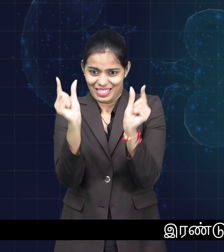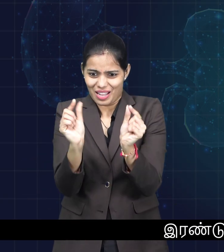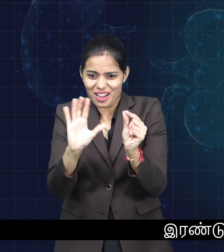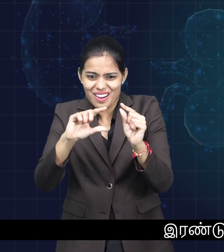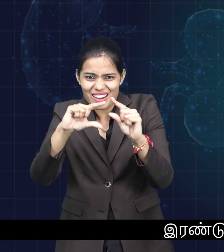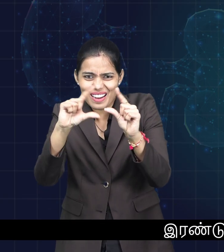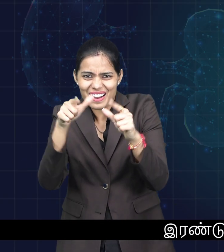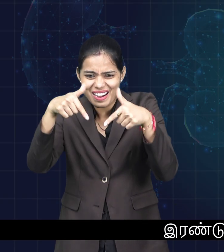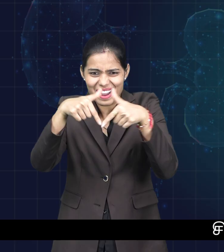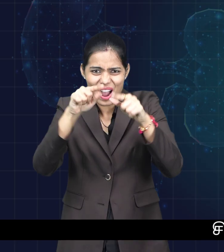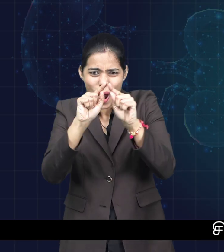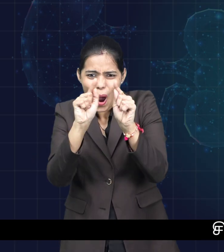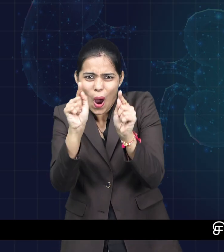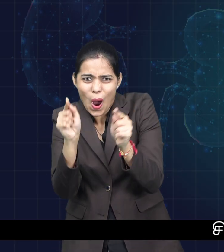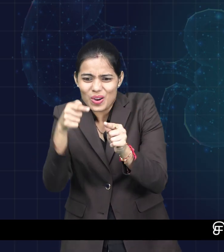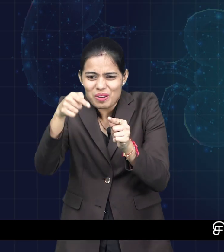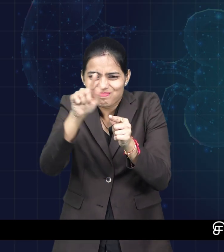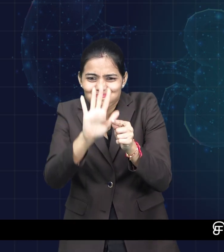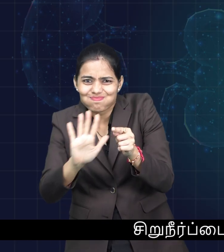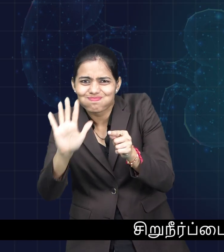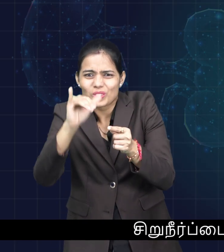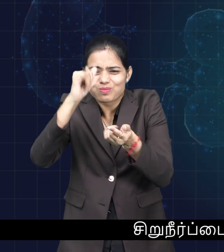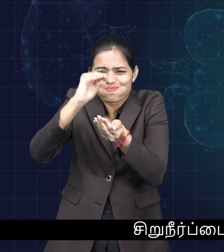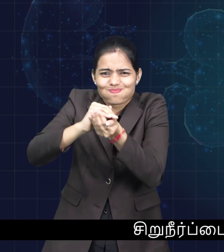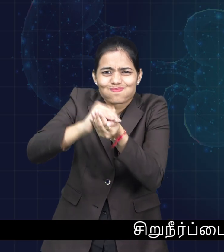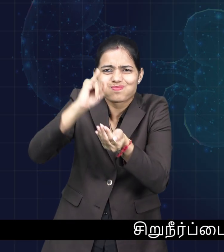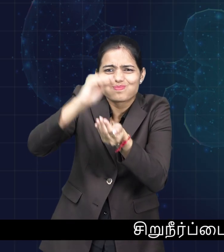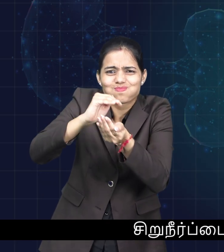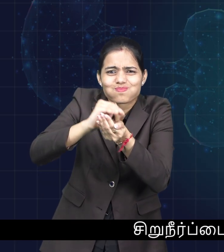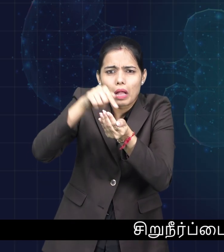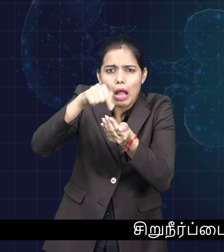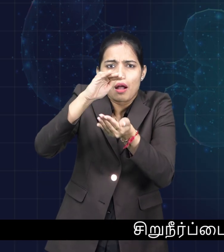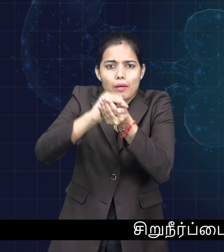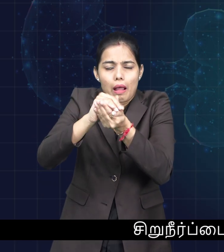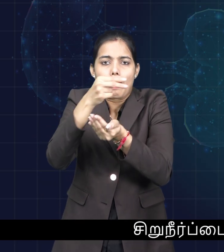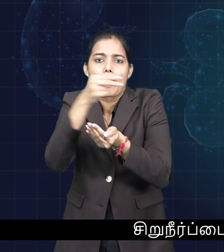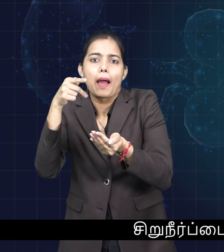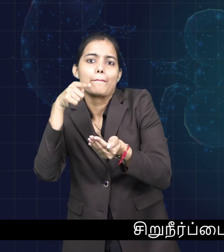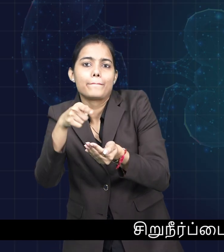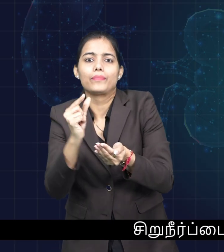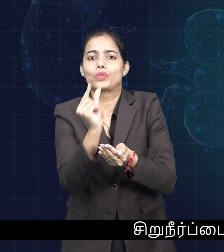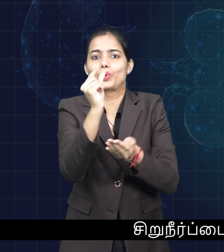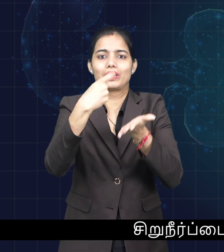2 சிறுநீர் குழாய்கள் சிறுநீரகங்களை சிறுநீர் பையுடன் இணைக்கின்றன.